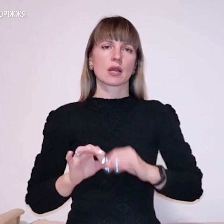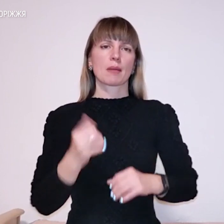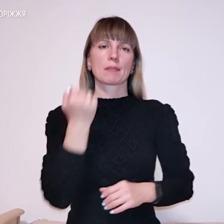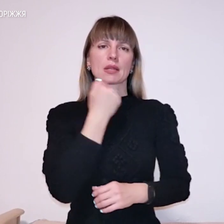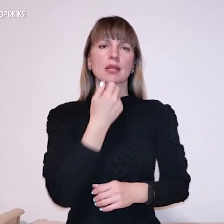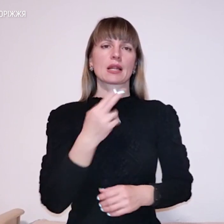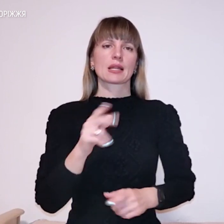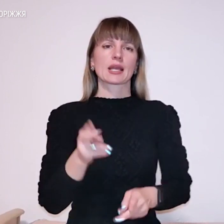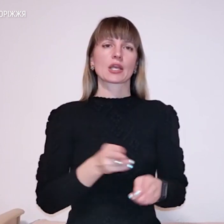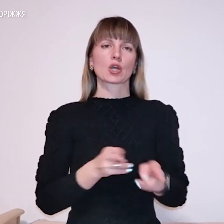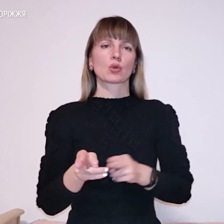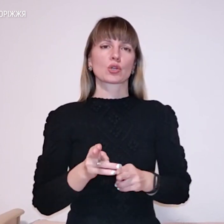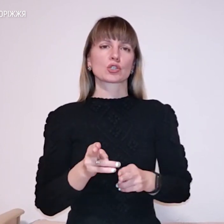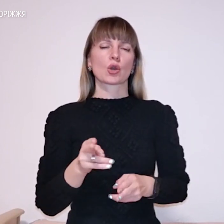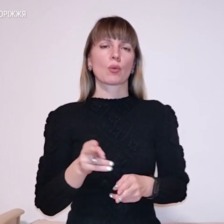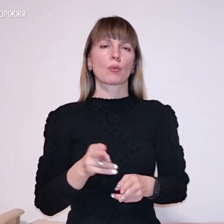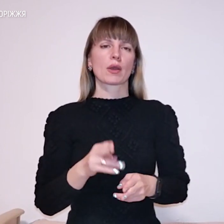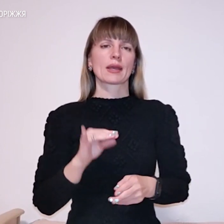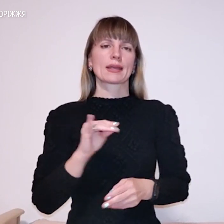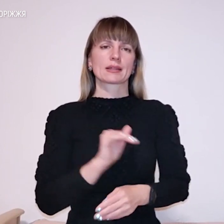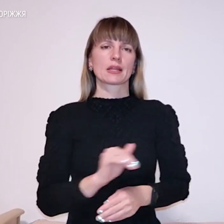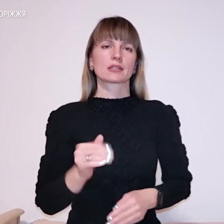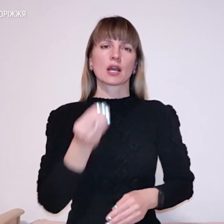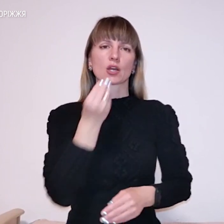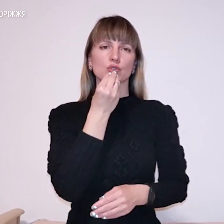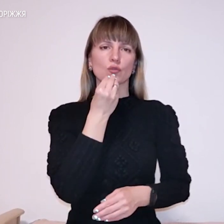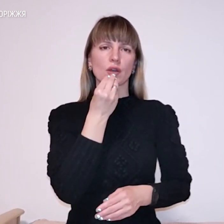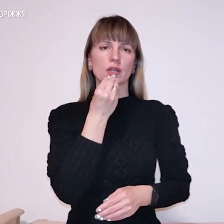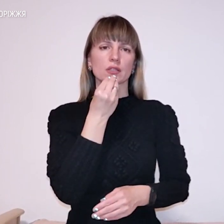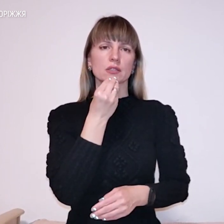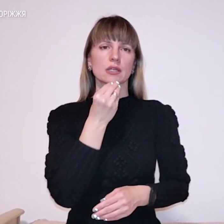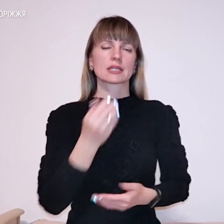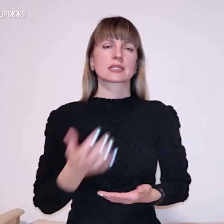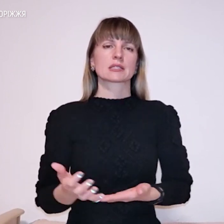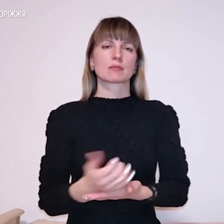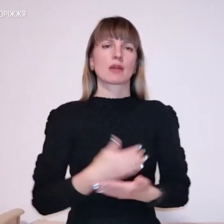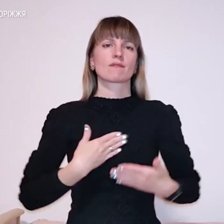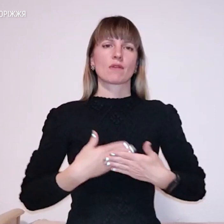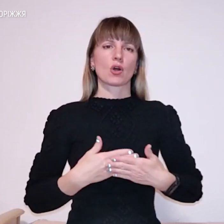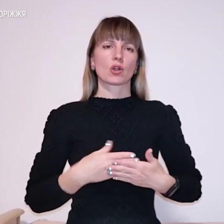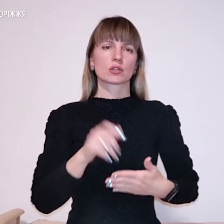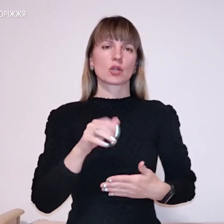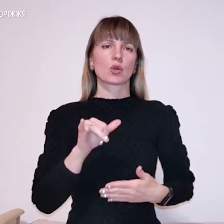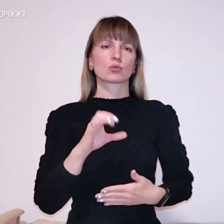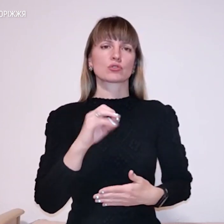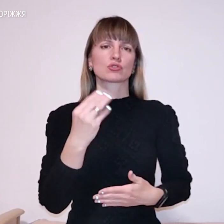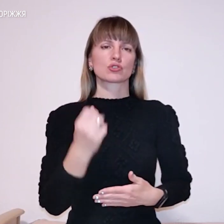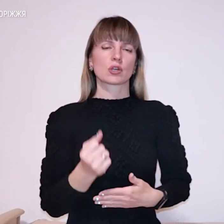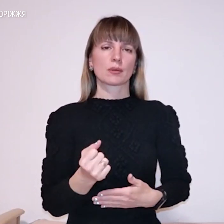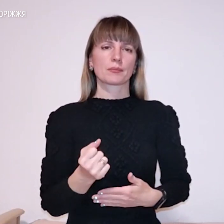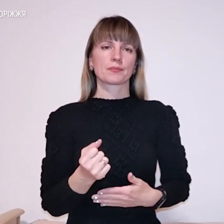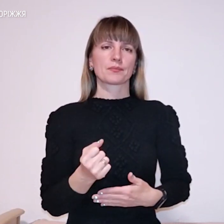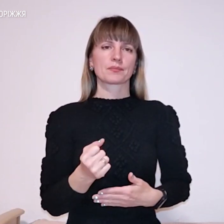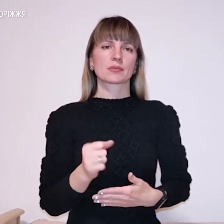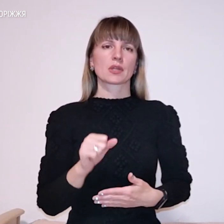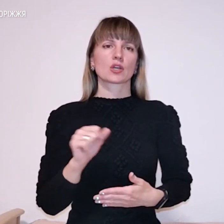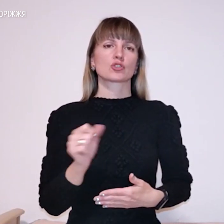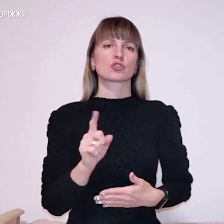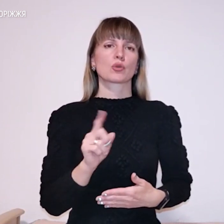для хірургічних операцій та дитяче харчування збирали волонтери у Сполучених Штатах Америки, аби потім передати